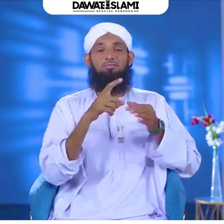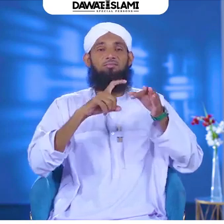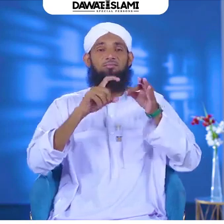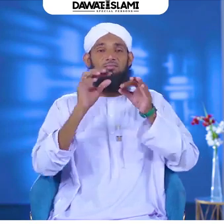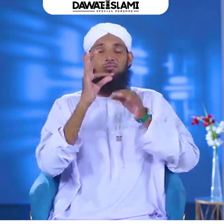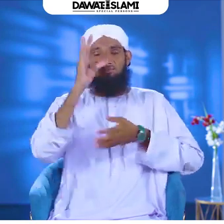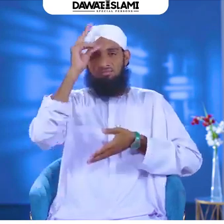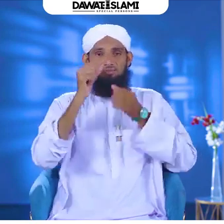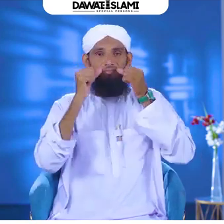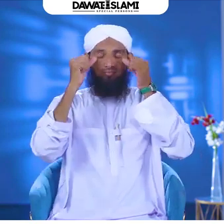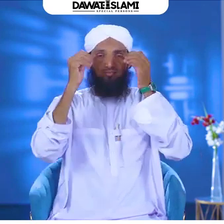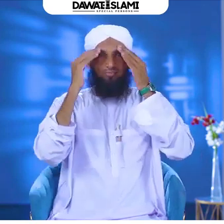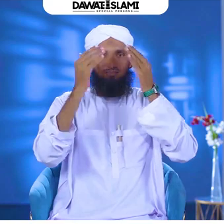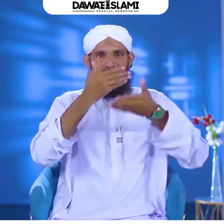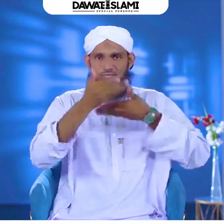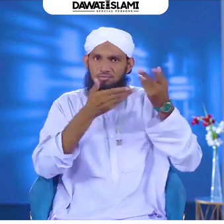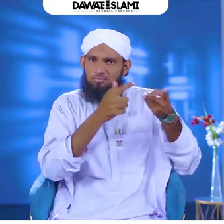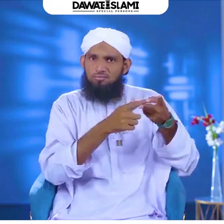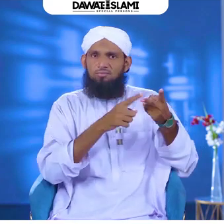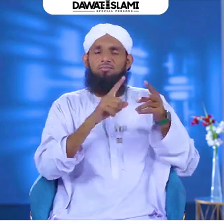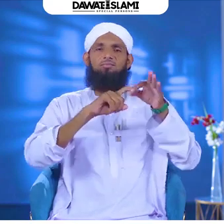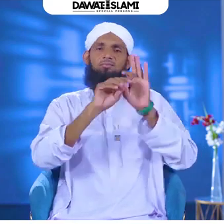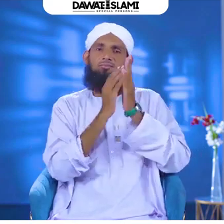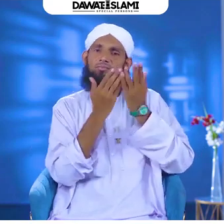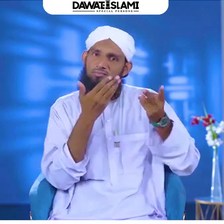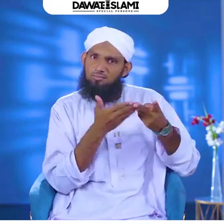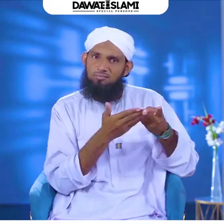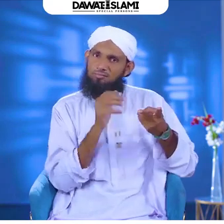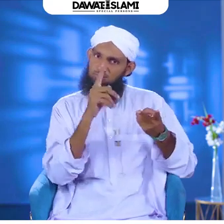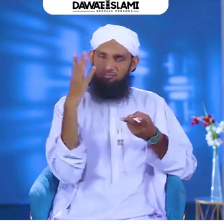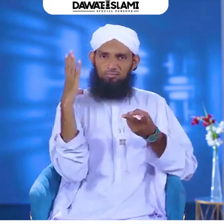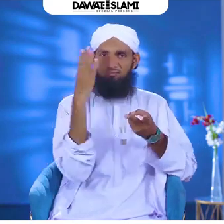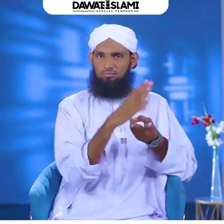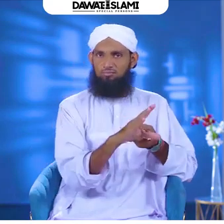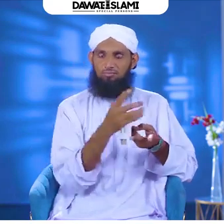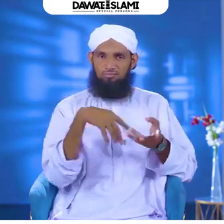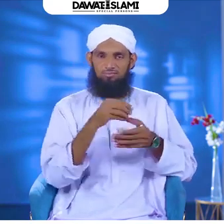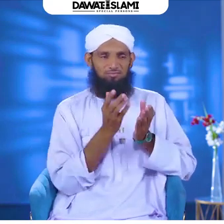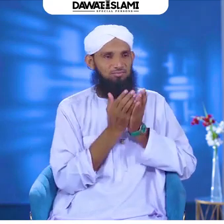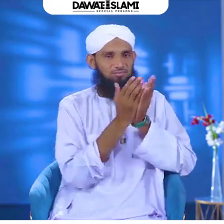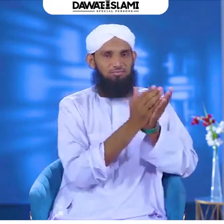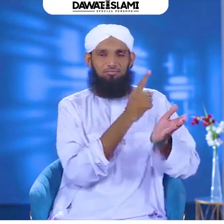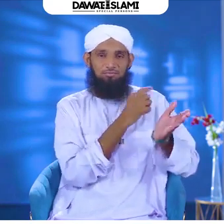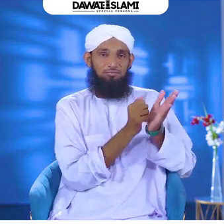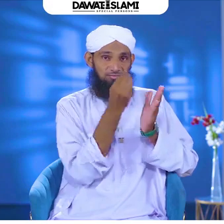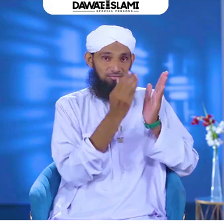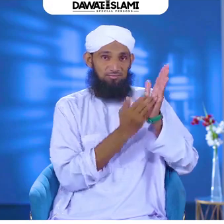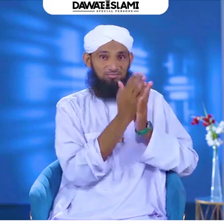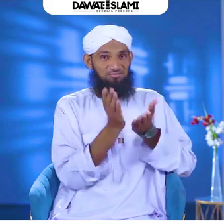قرآن کریم میں تذکرہ ہے. ممکن ہے کہ ہم نے دعائے مغفرت کی اور اس کی مغفرت ہو گئی، بخشا گیا، اس کے سارے گناہ معاف ہو گئے. اللہ